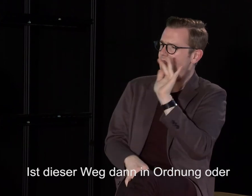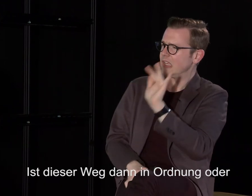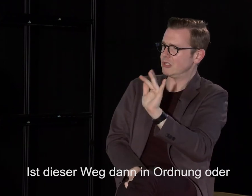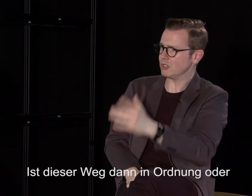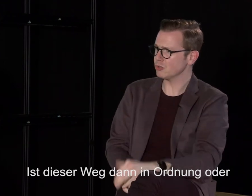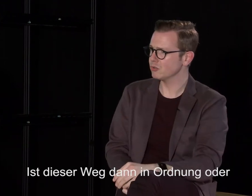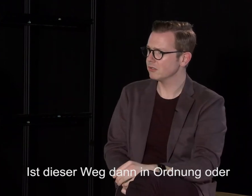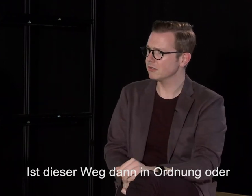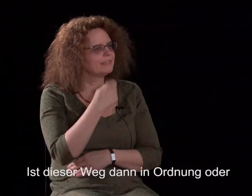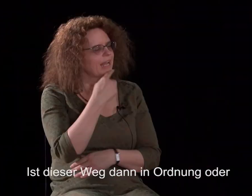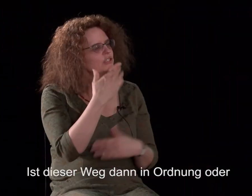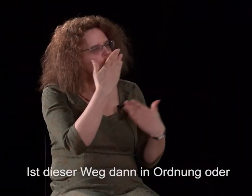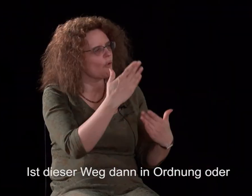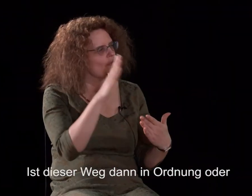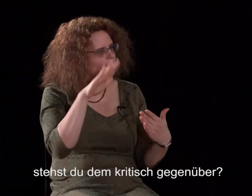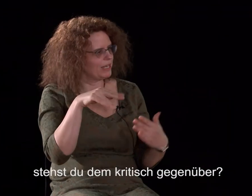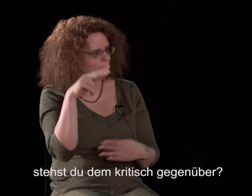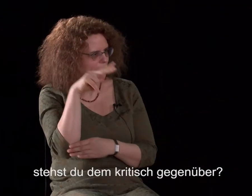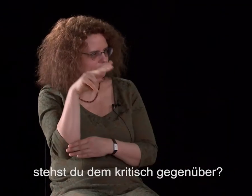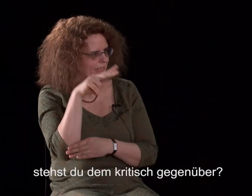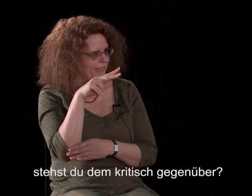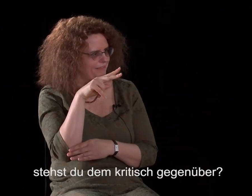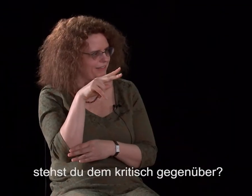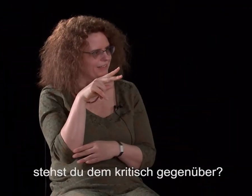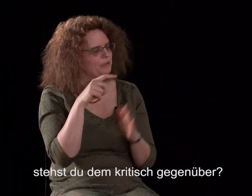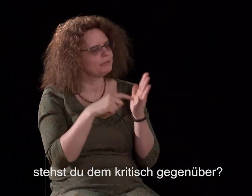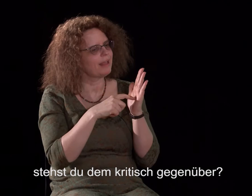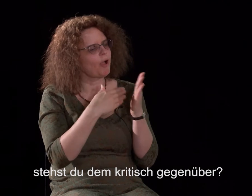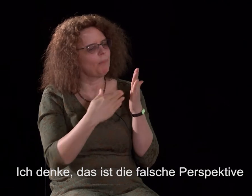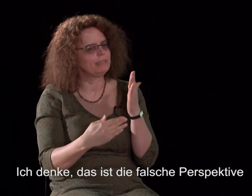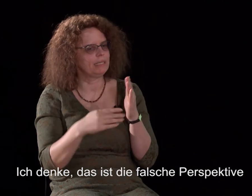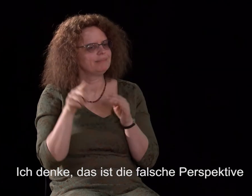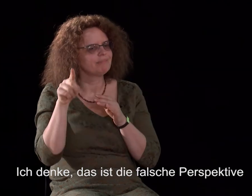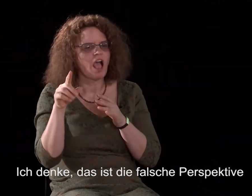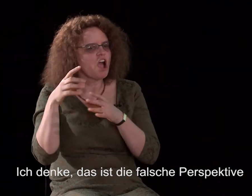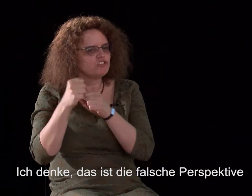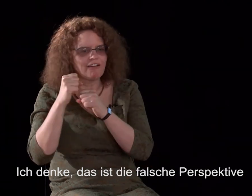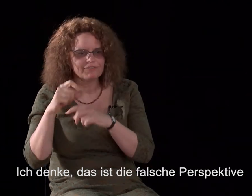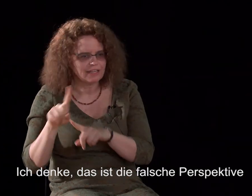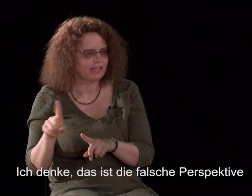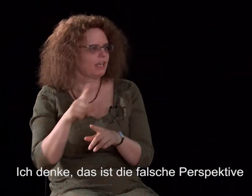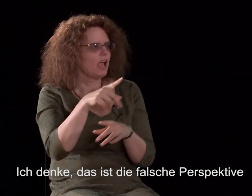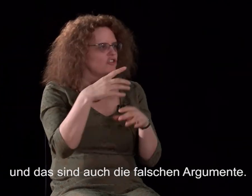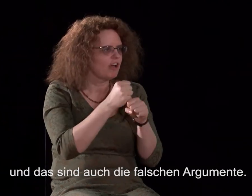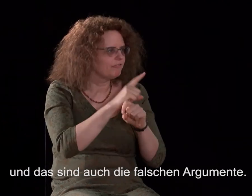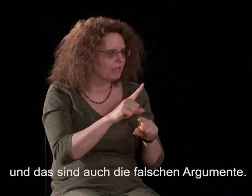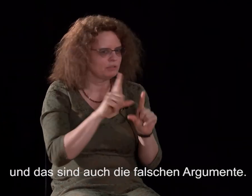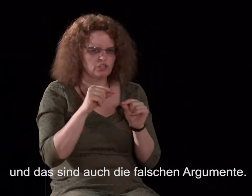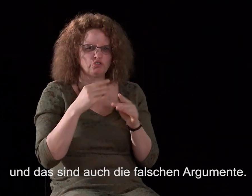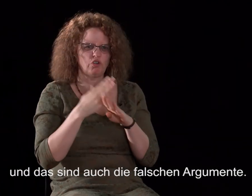dann in Ordnung oder bist du da kritisch dem gegenüber? Ich denke, das ist die falsche Perspektive und auch die falschen Argumente. Wenn man